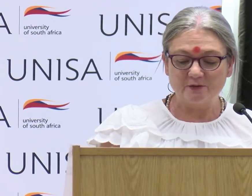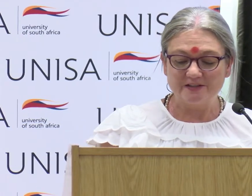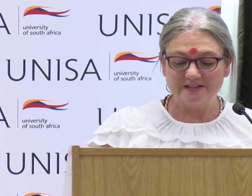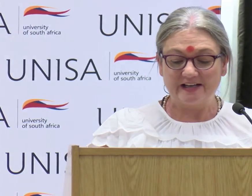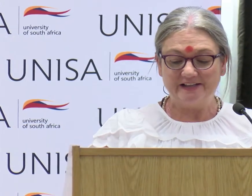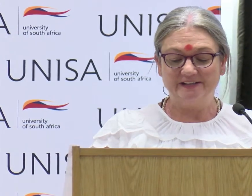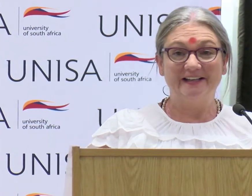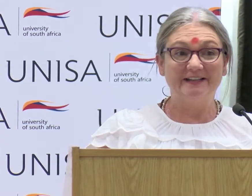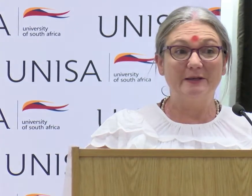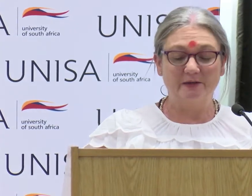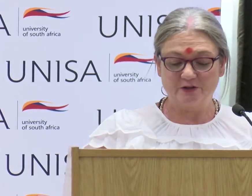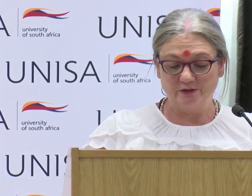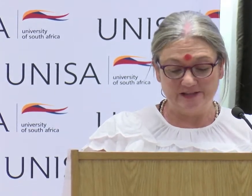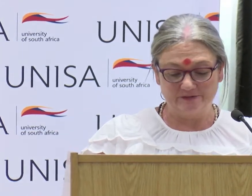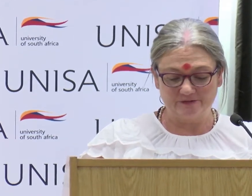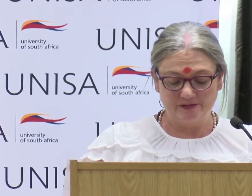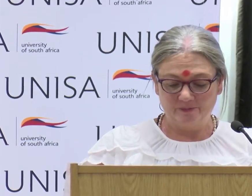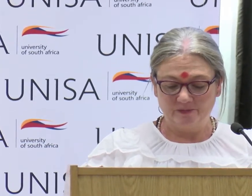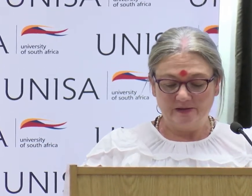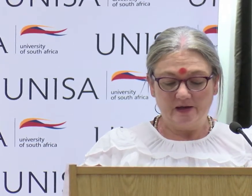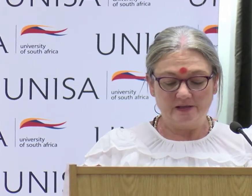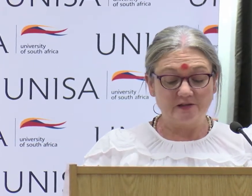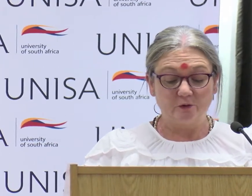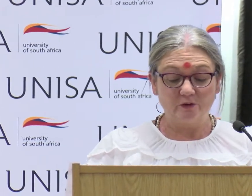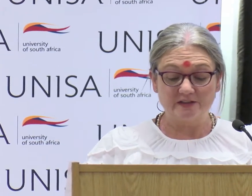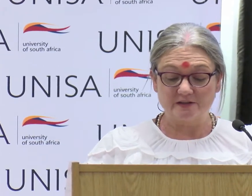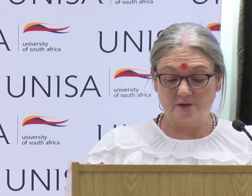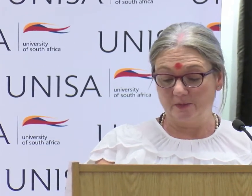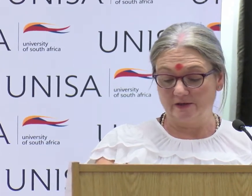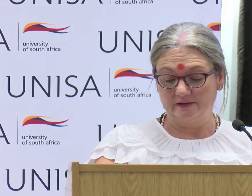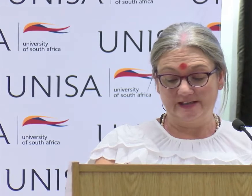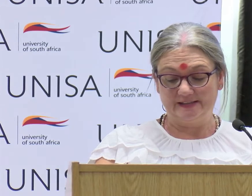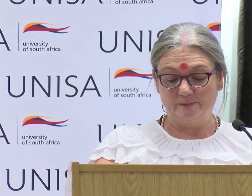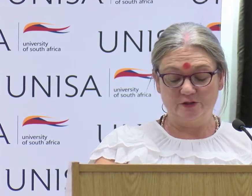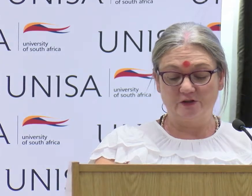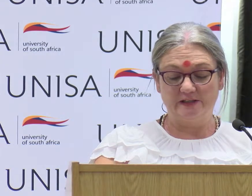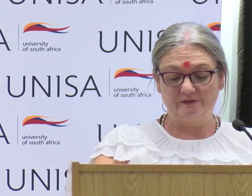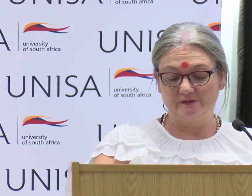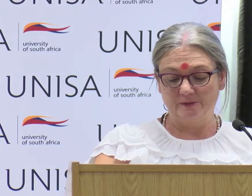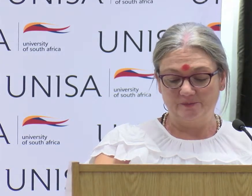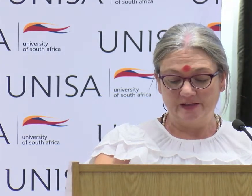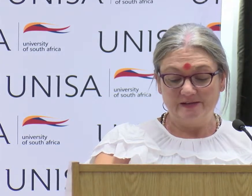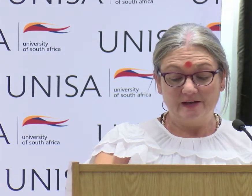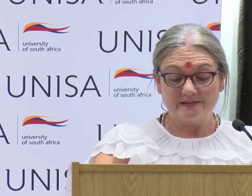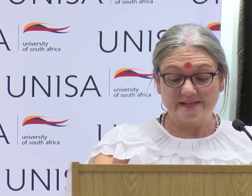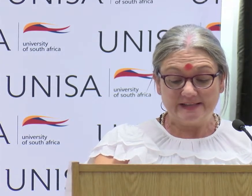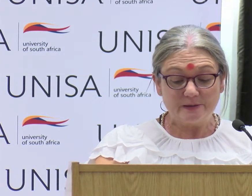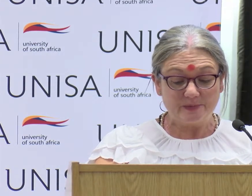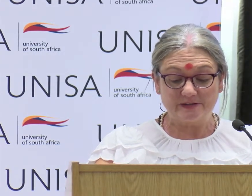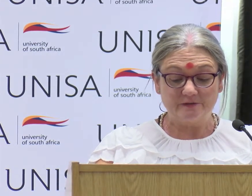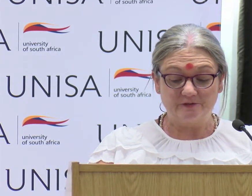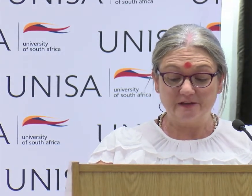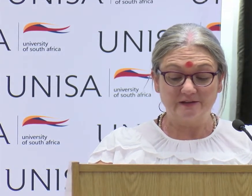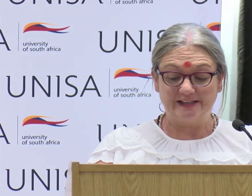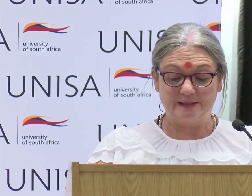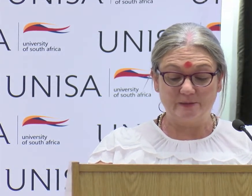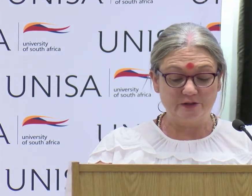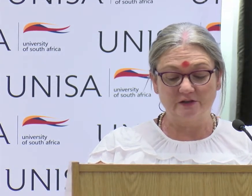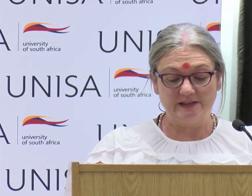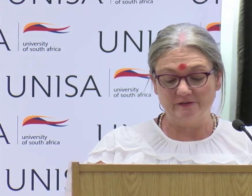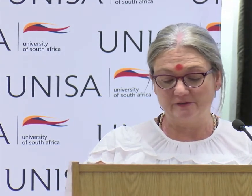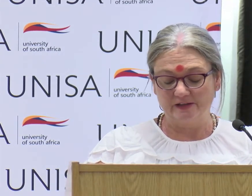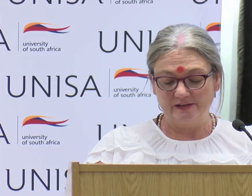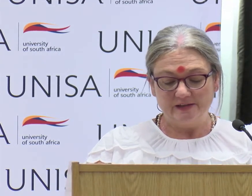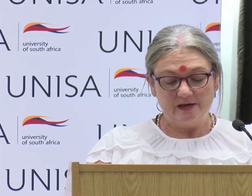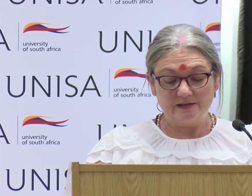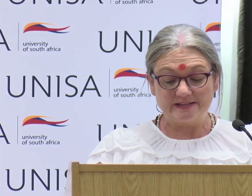As die son skyn, het iemand jou lief. As die wolke saampak, het iemand jou lief. As die reën begin val, het iemand